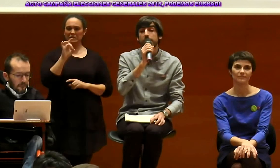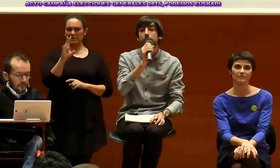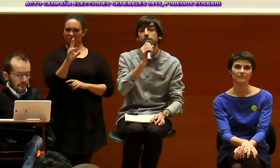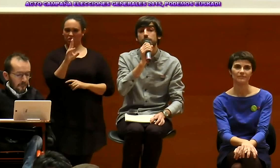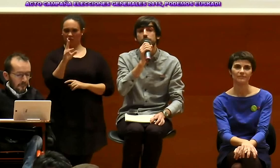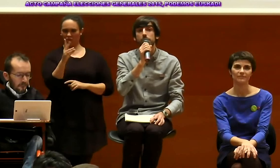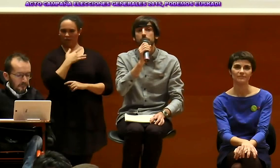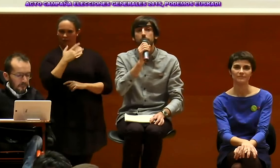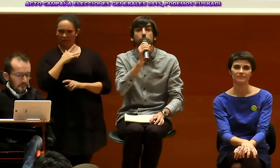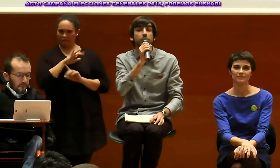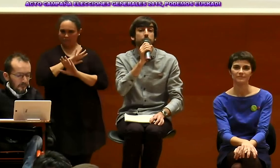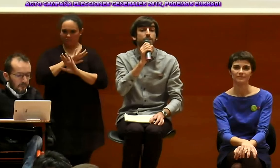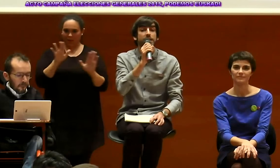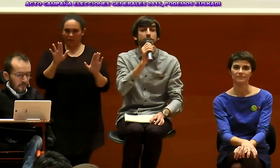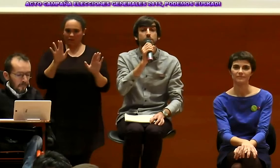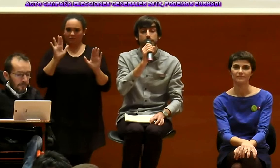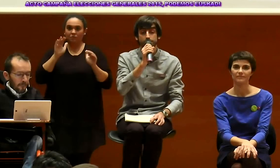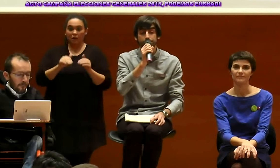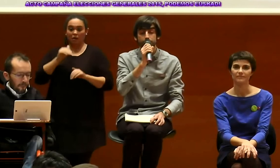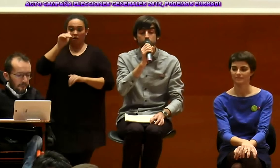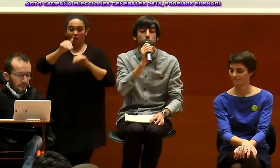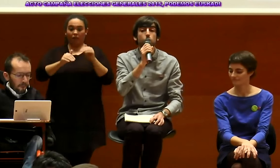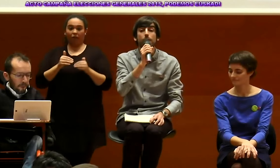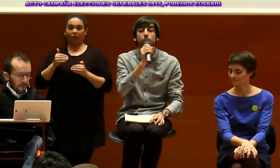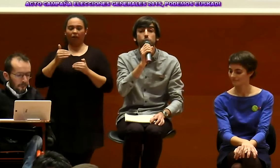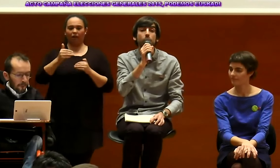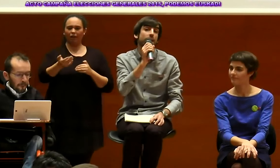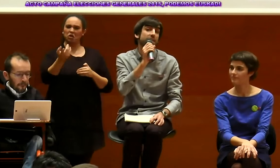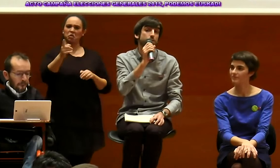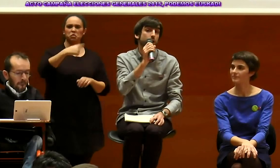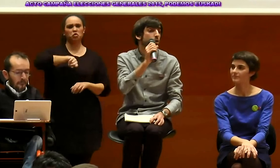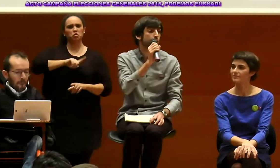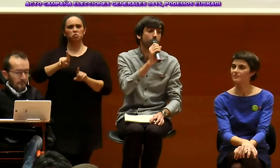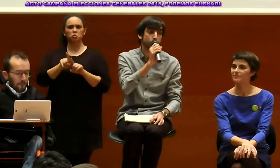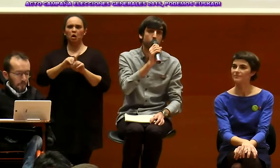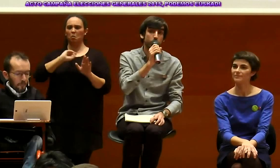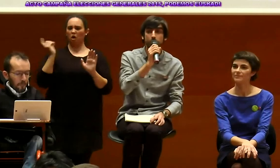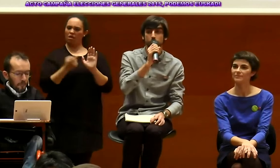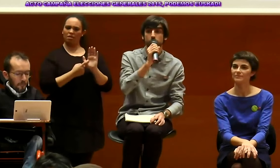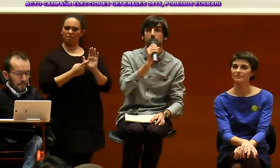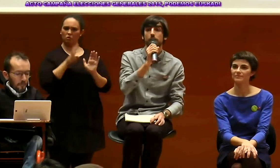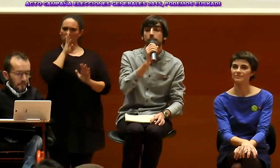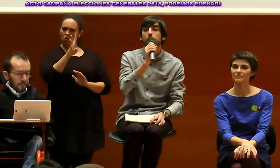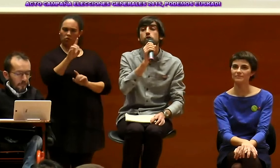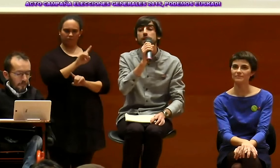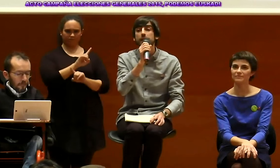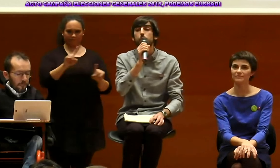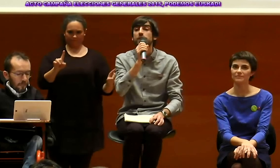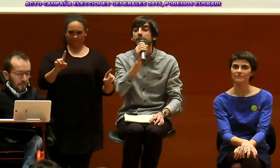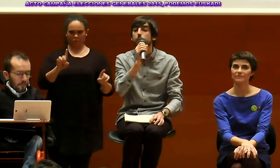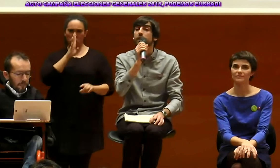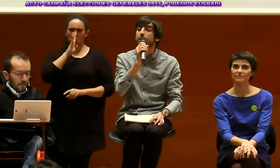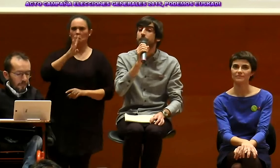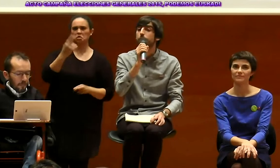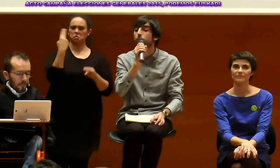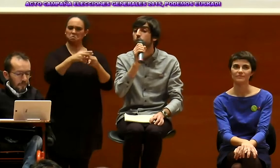aproximadamente 15 días. Pero en las próximas elecciones no nos jugamos una legislatura, no nos jugamos 4 años, en los que las